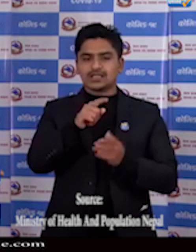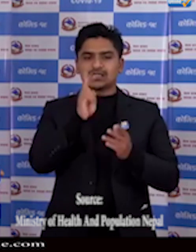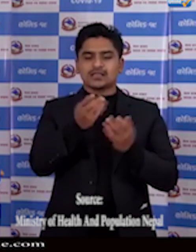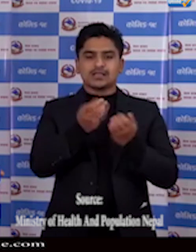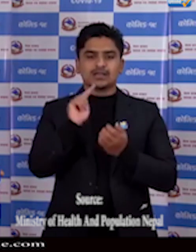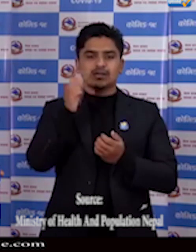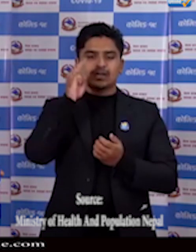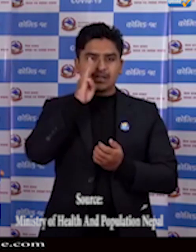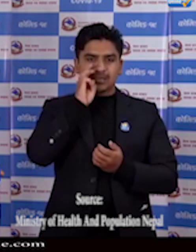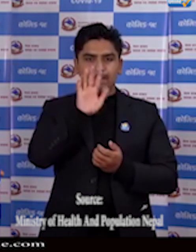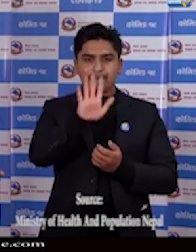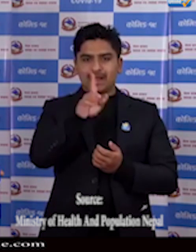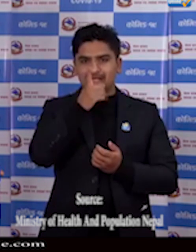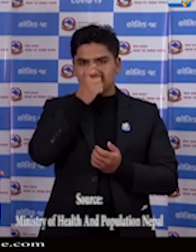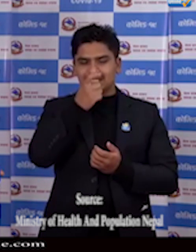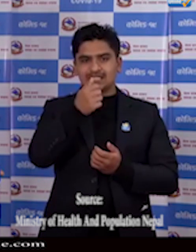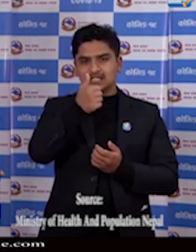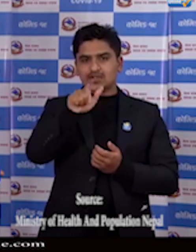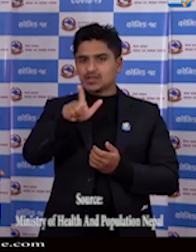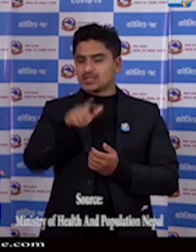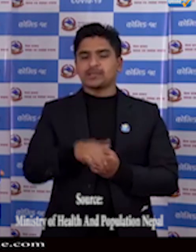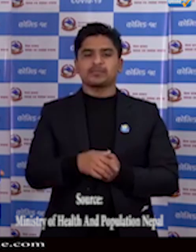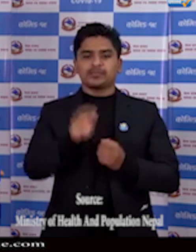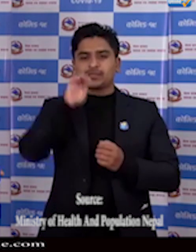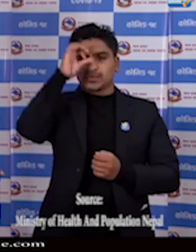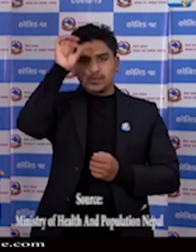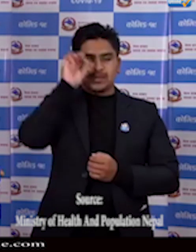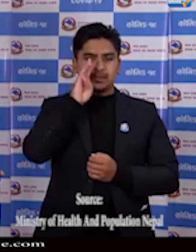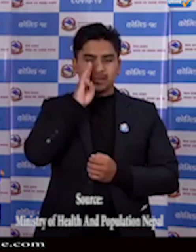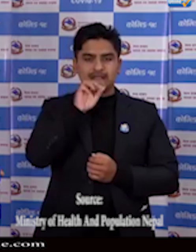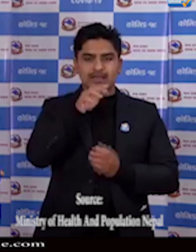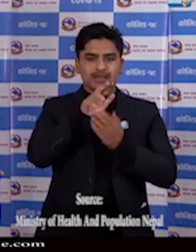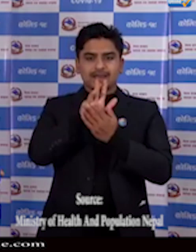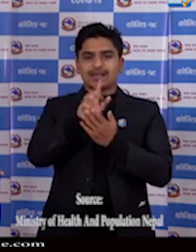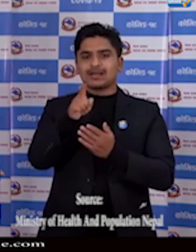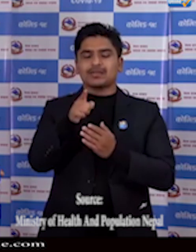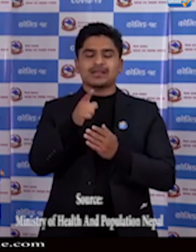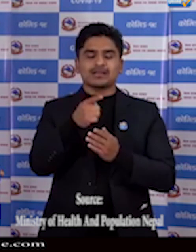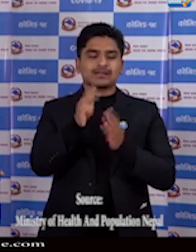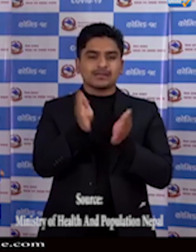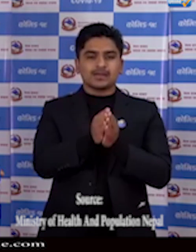कर्णाली प्रदेशमा 567 र सुदूरपश्चिम प्रदेशमा 91 गरी कुल